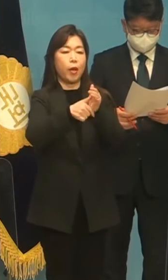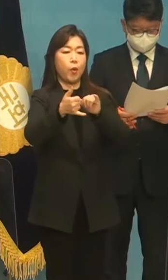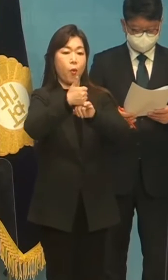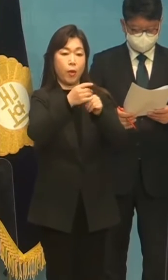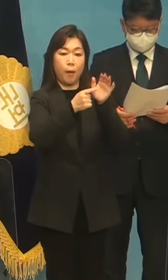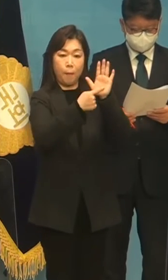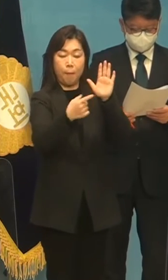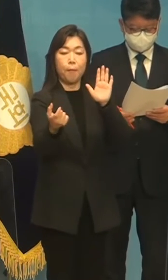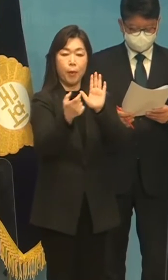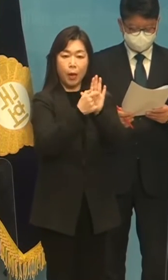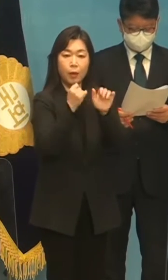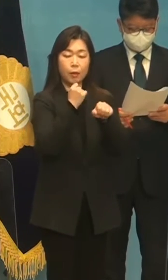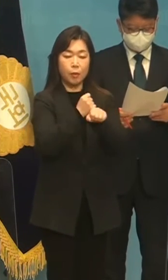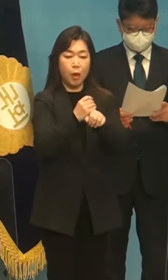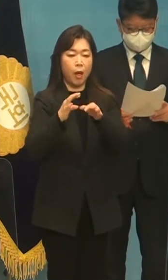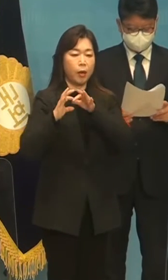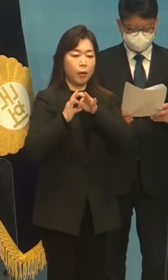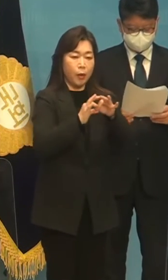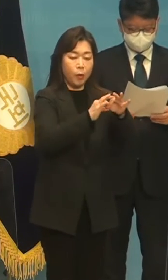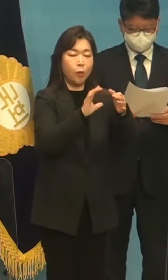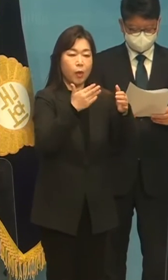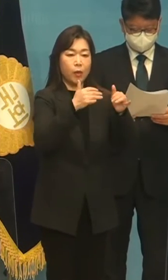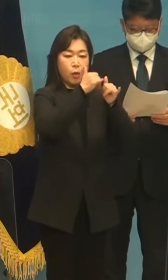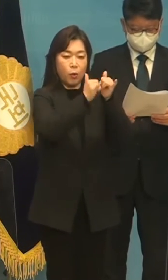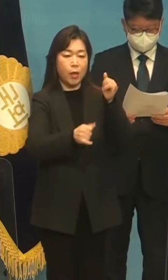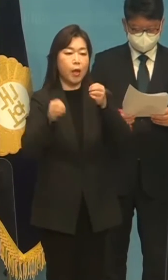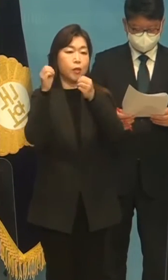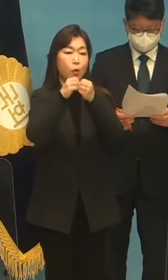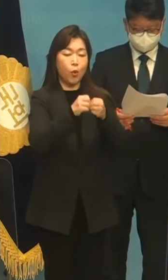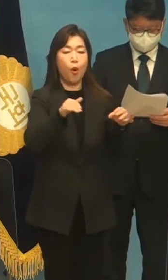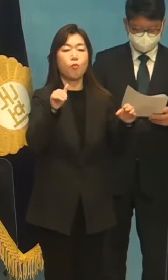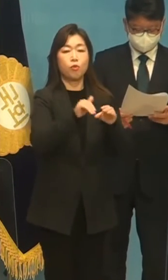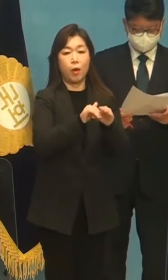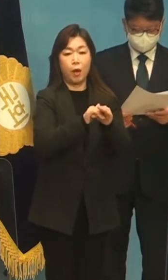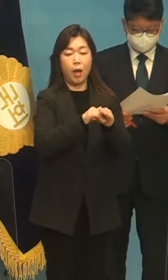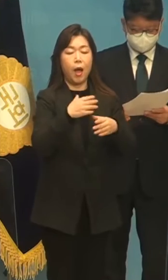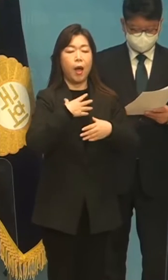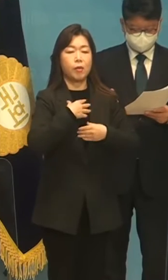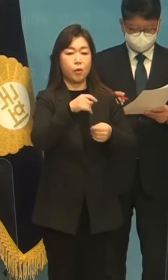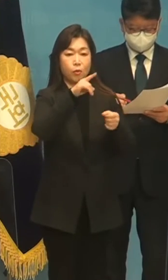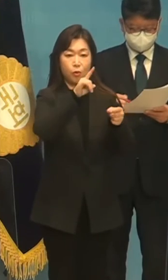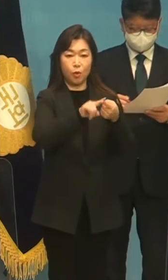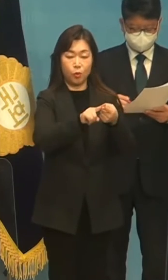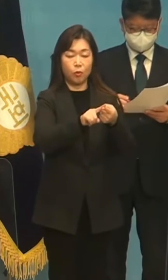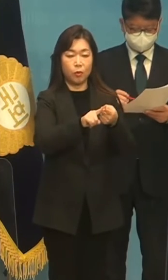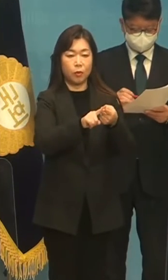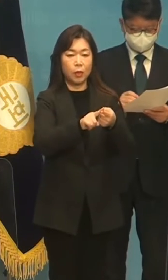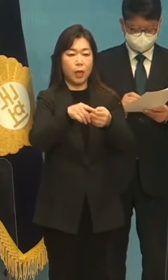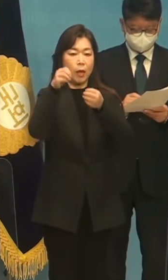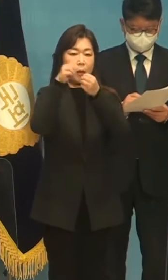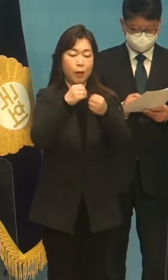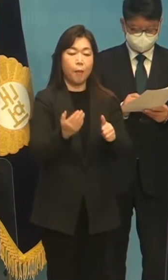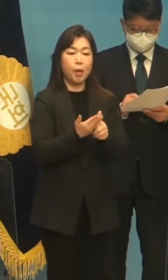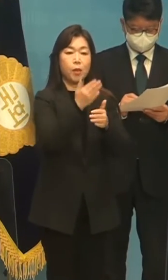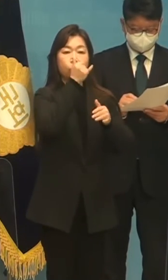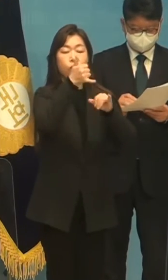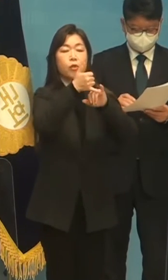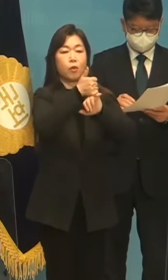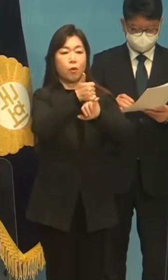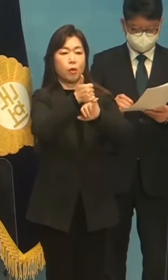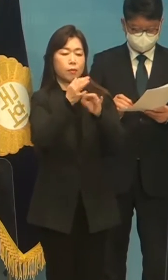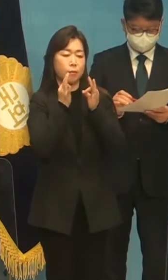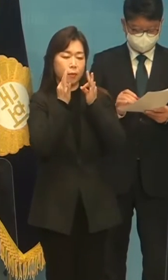공약에 반영해 유구한 역사의 우리 전통 문화가 안정적으로 개선 발전될 수